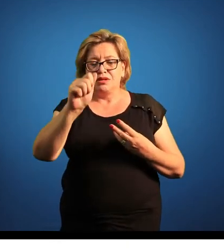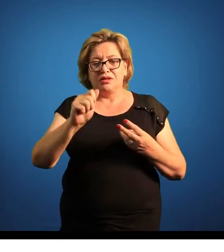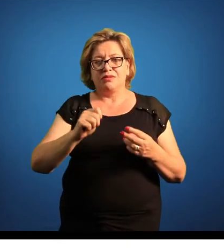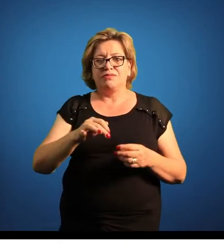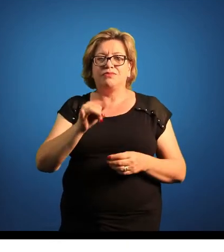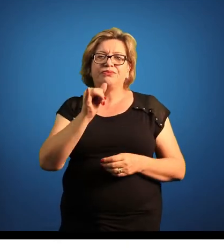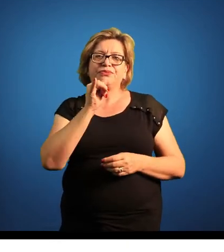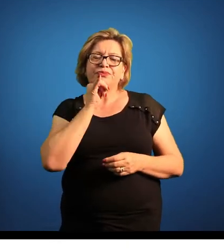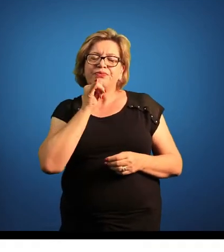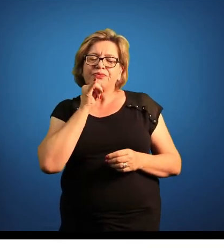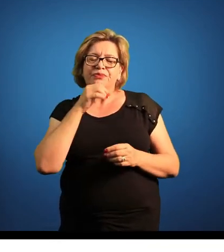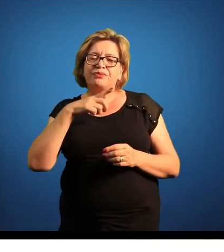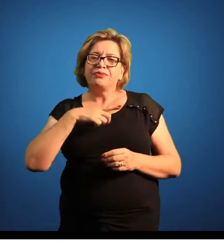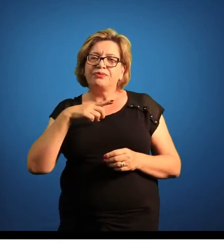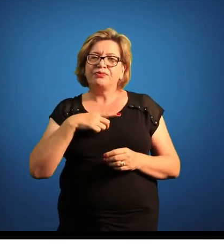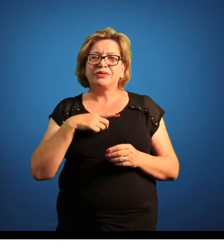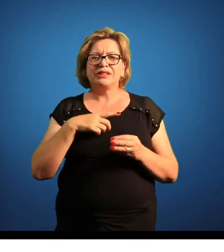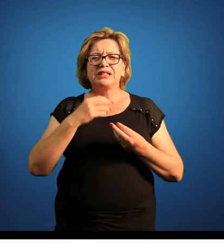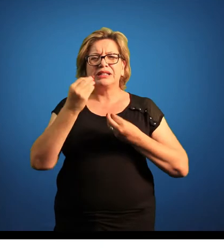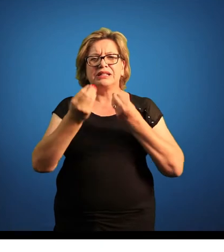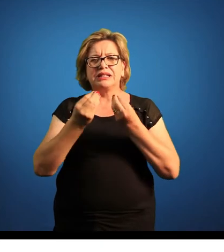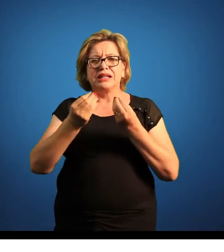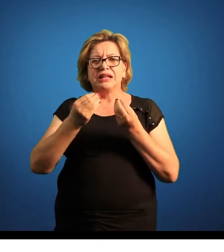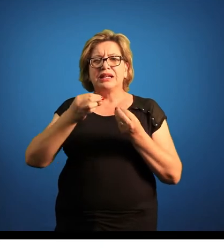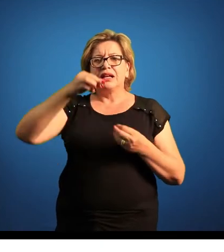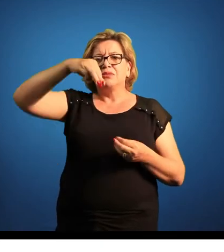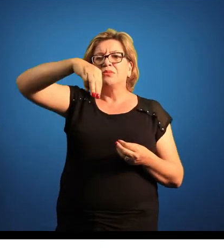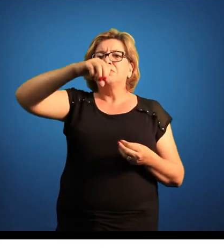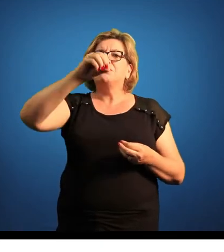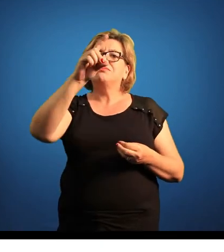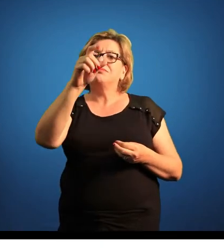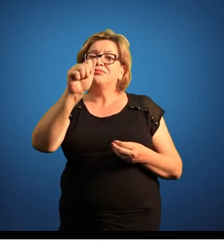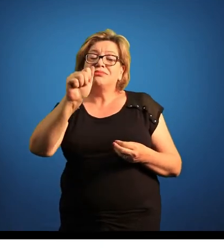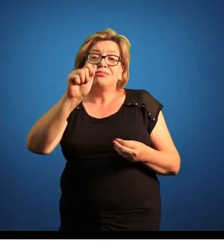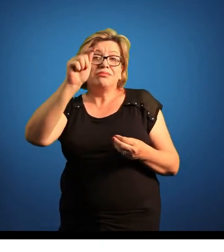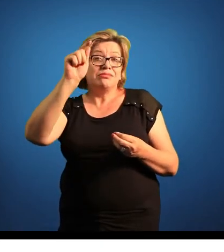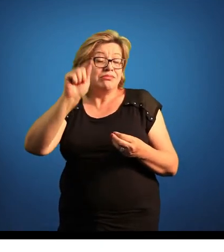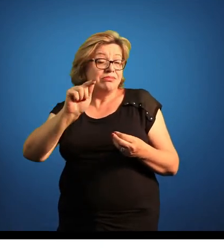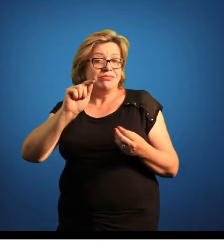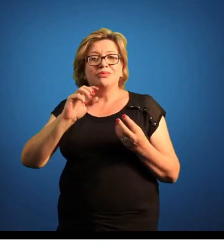aqui, para o nosso exemplo inicial, a moda é ganhar quanto?